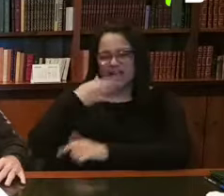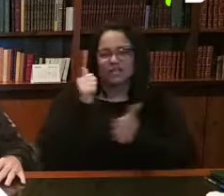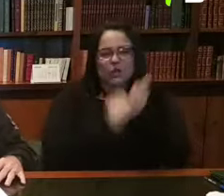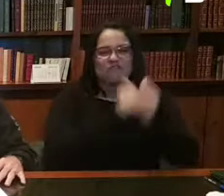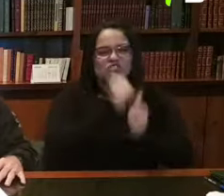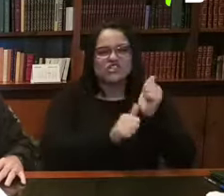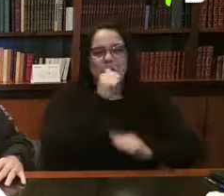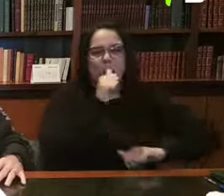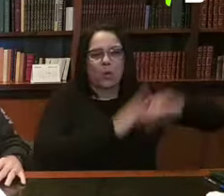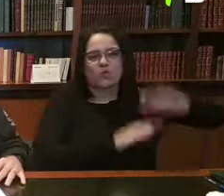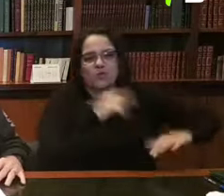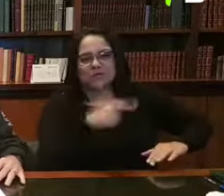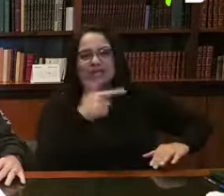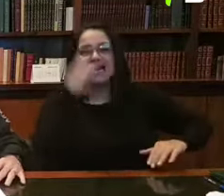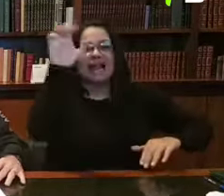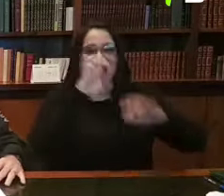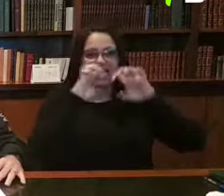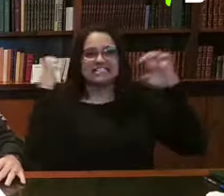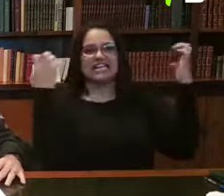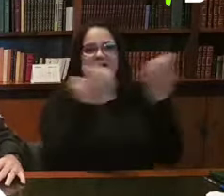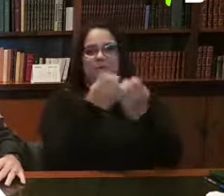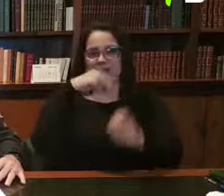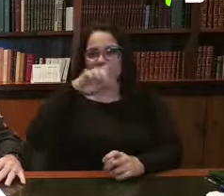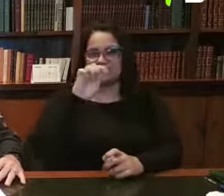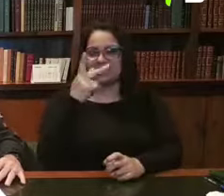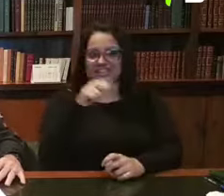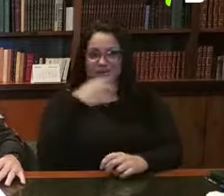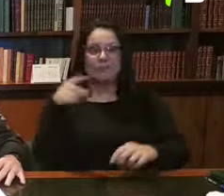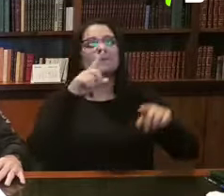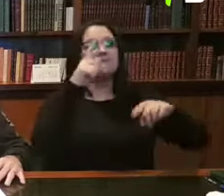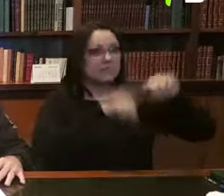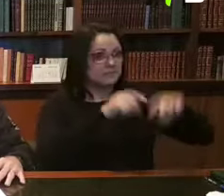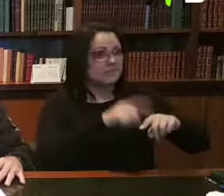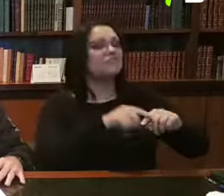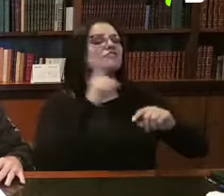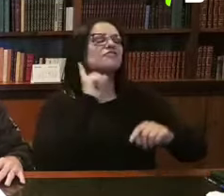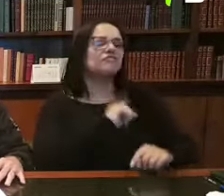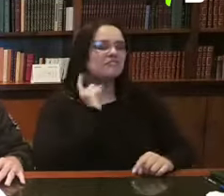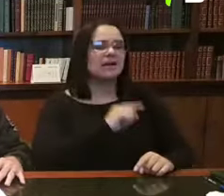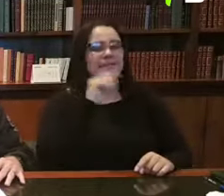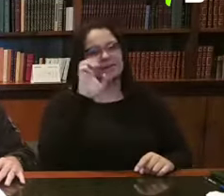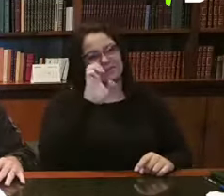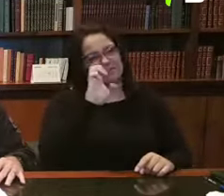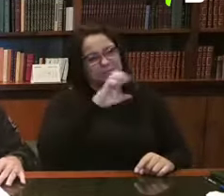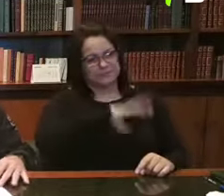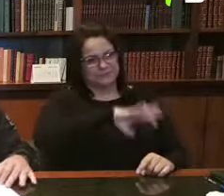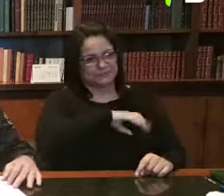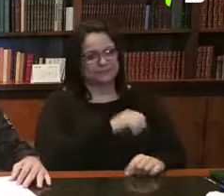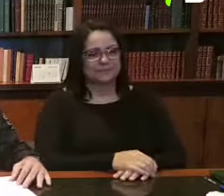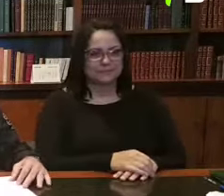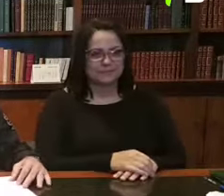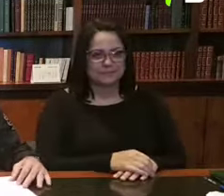que é o instalador em flamengo e bangu na frança jogo da lfg e mais ainda